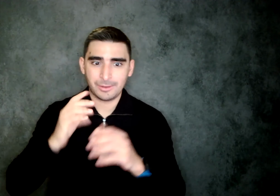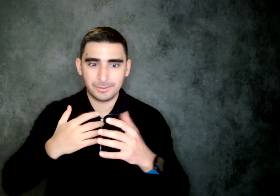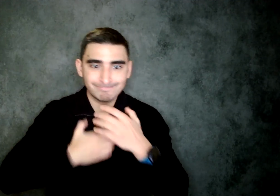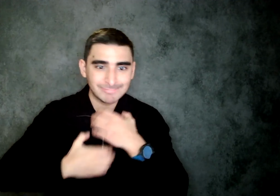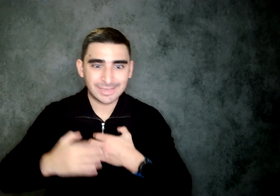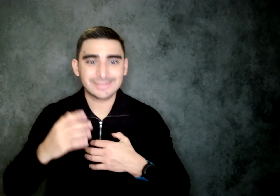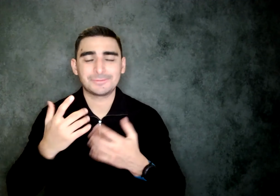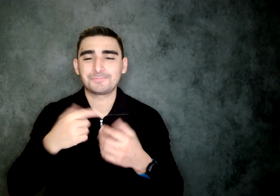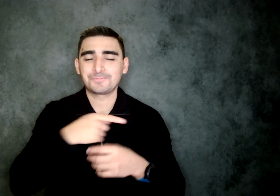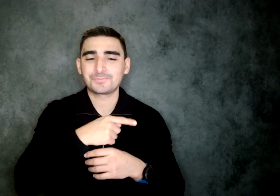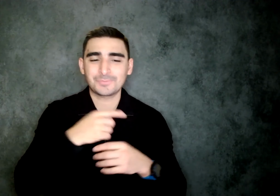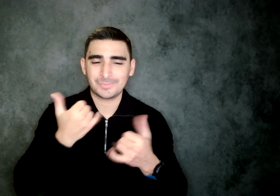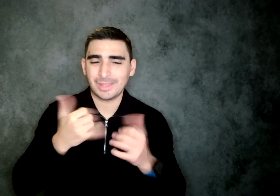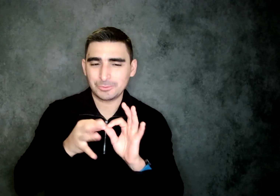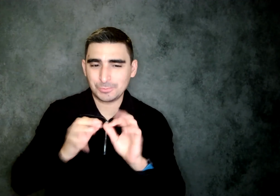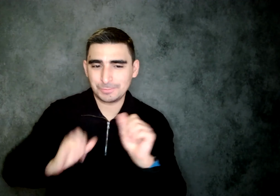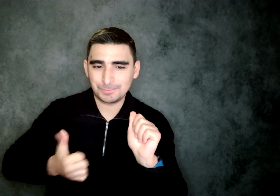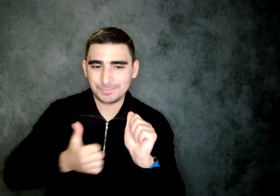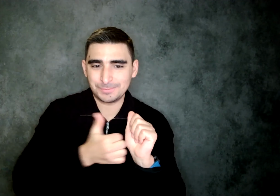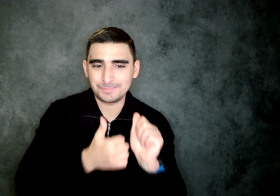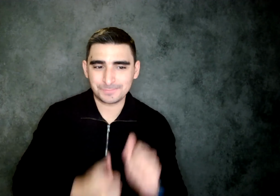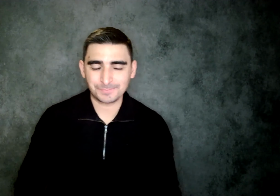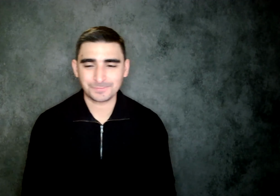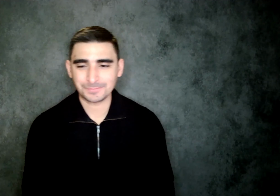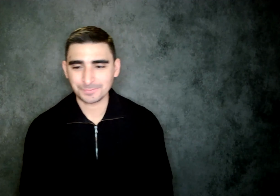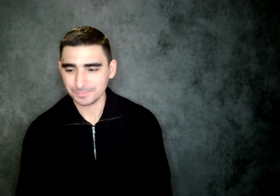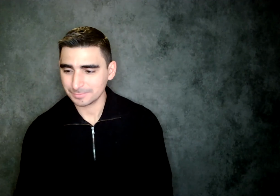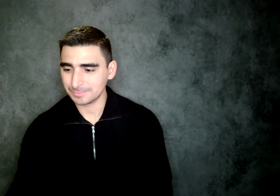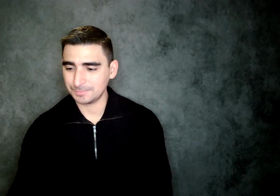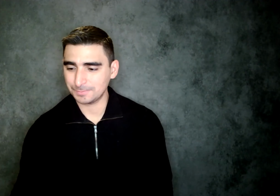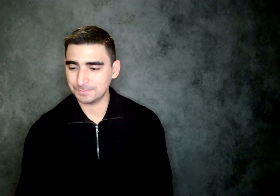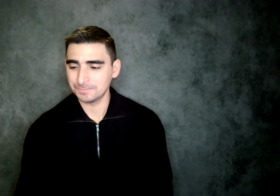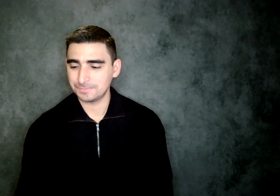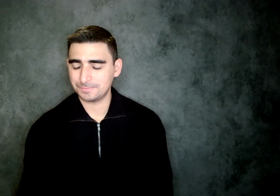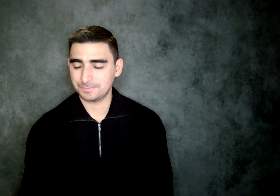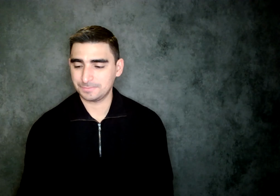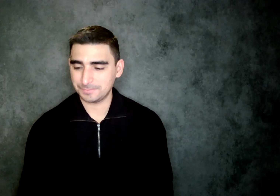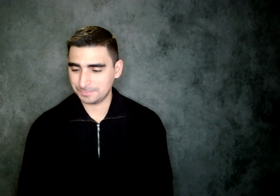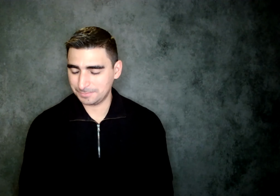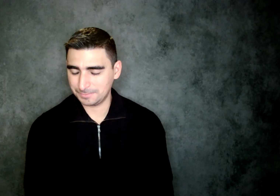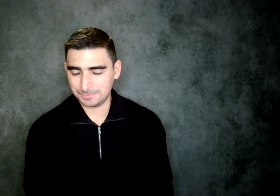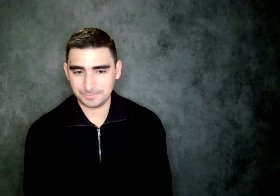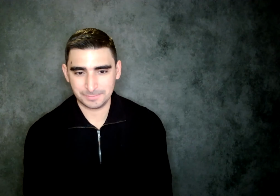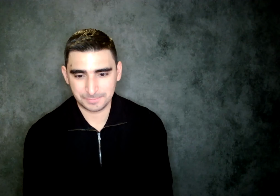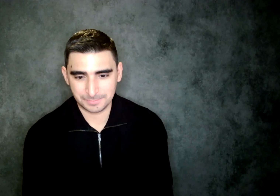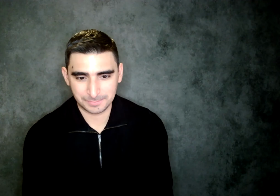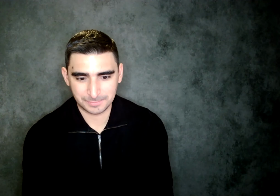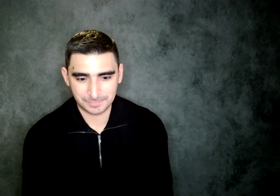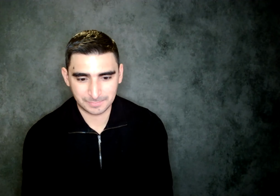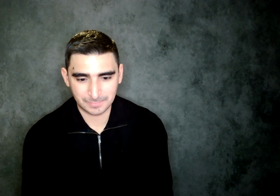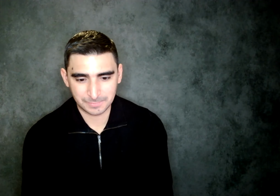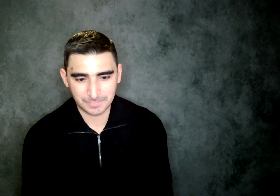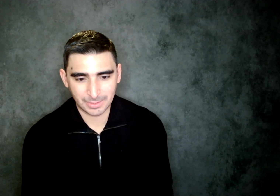me llamo Jenna y pues mira, yo durante los últimos 2 años he trabajado muy fuertemente a nivel ciudad, a nivel